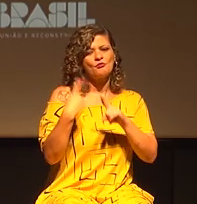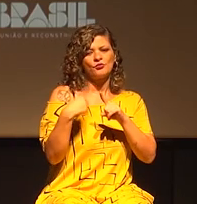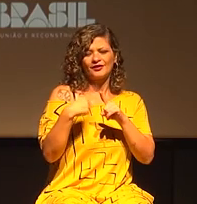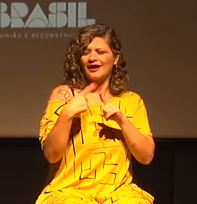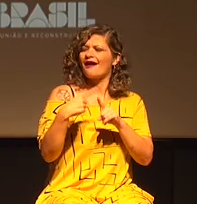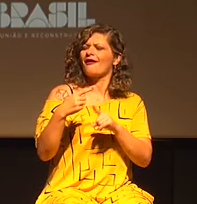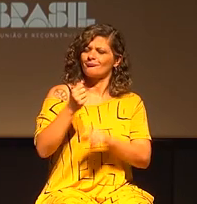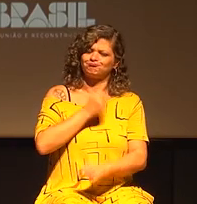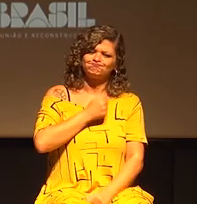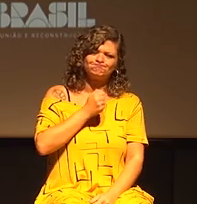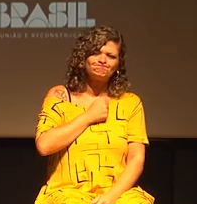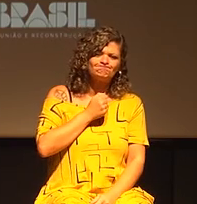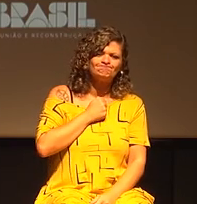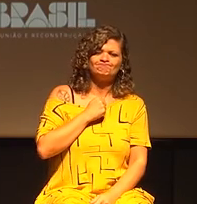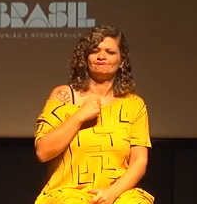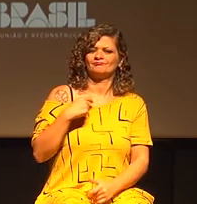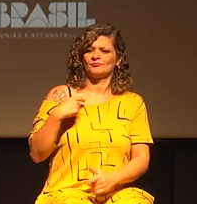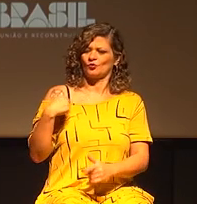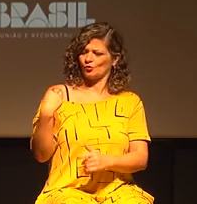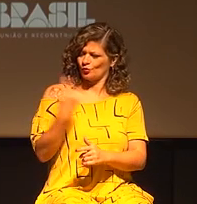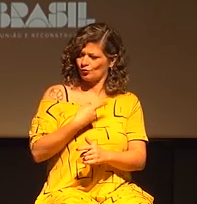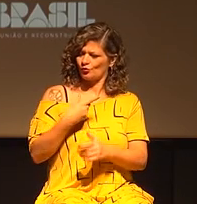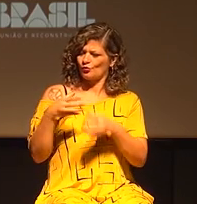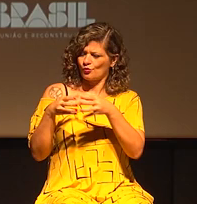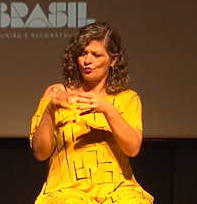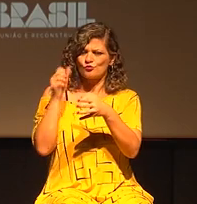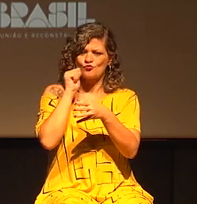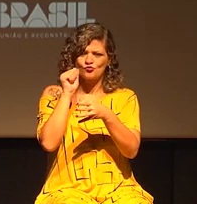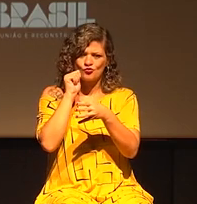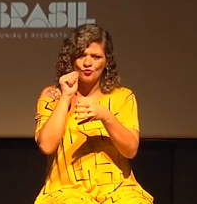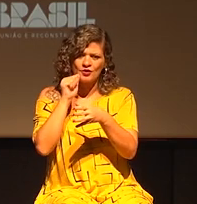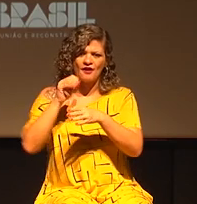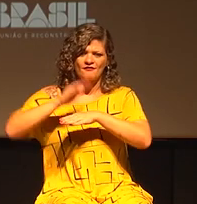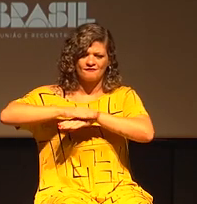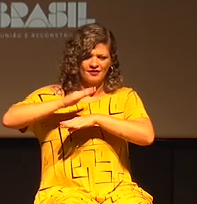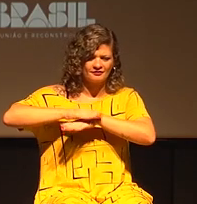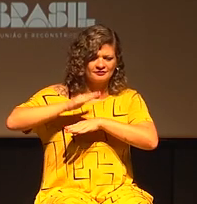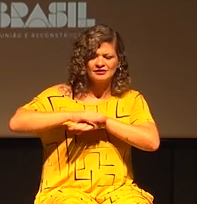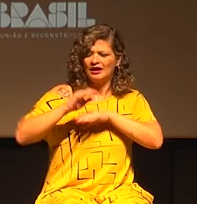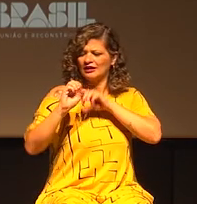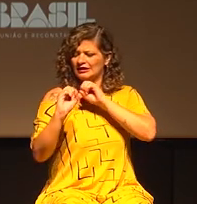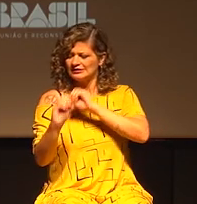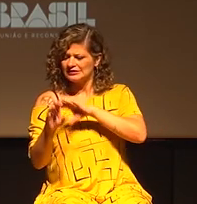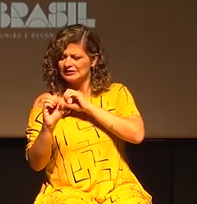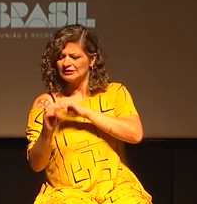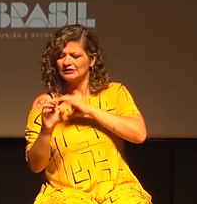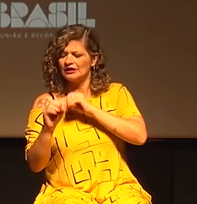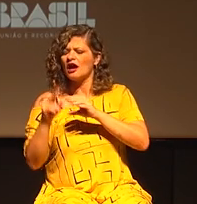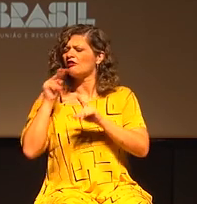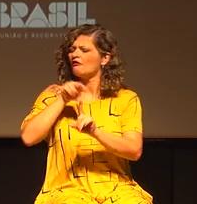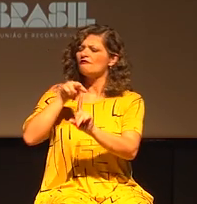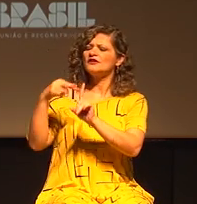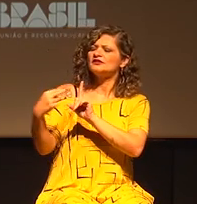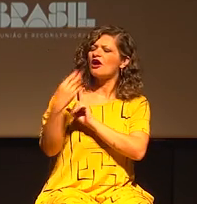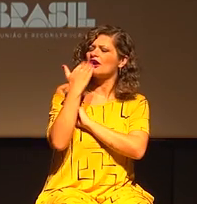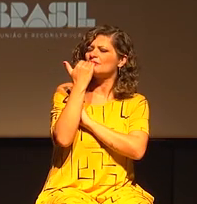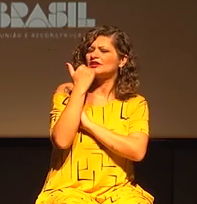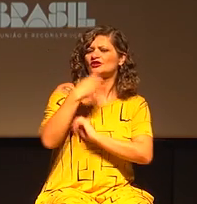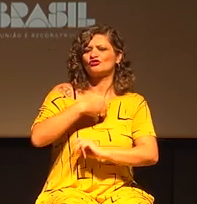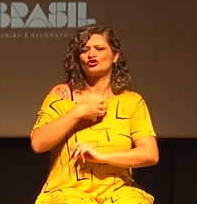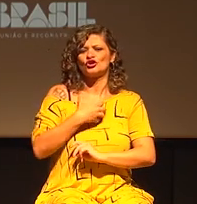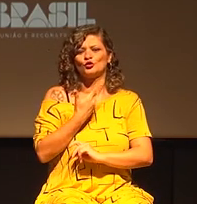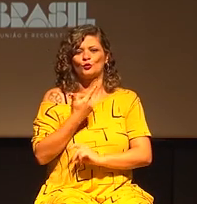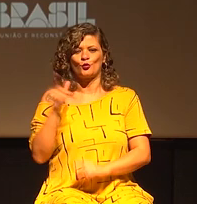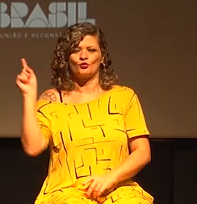parceira Nossa ali com as mulheres na produção e ensinando as mulheres a ver alimentação de outra maneira e a